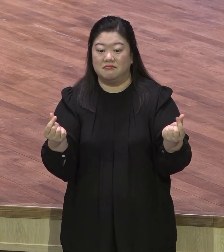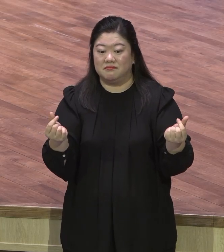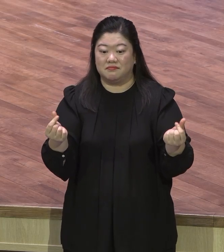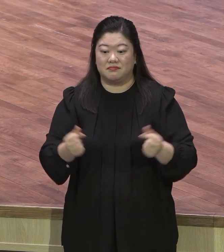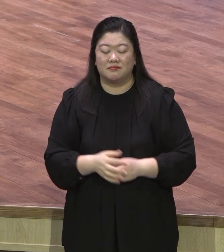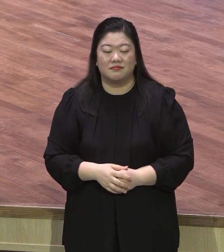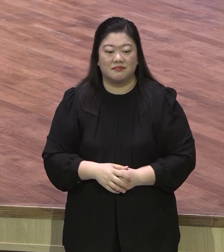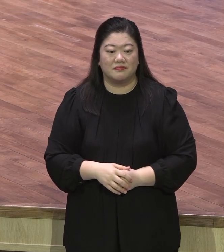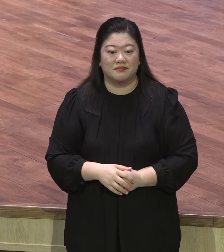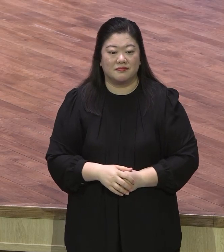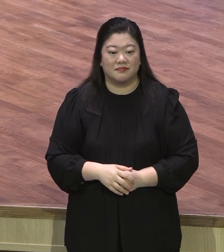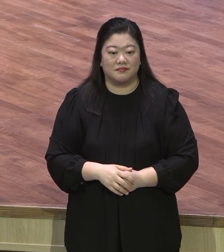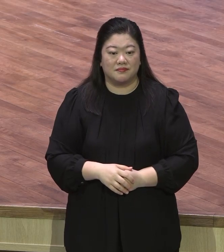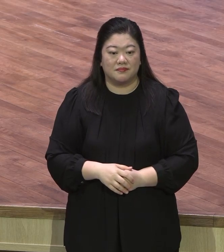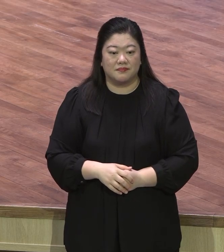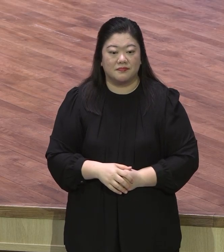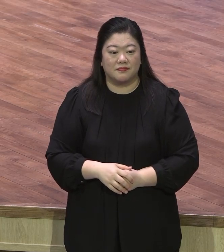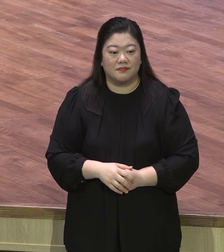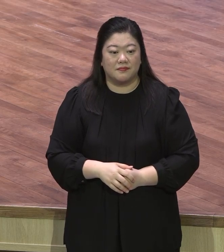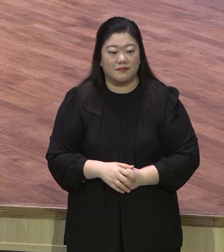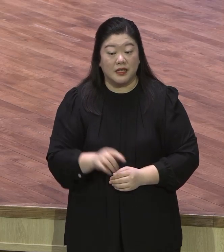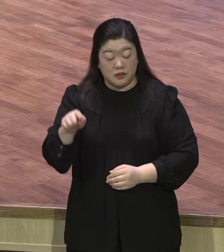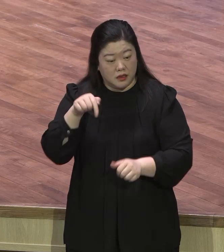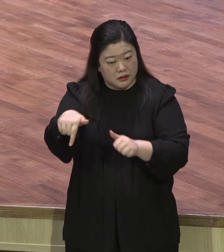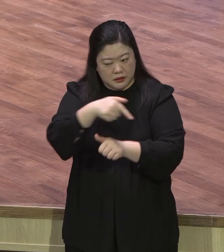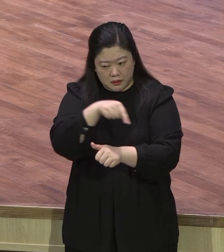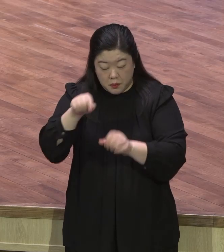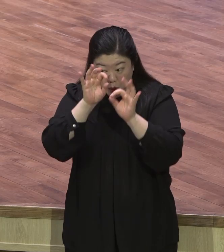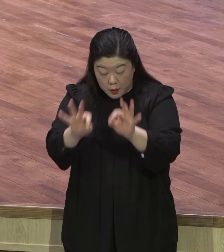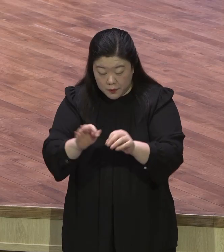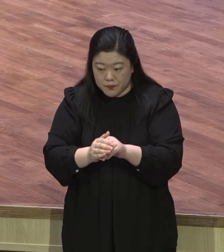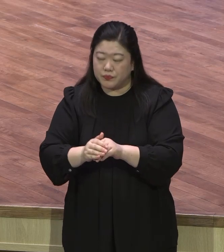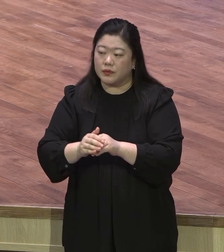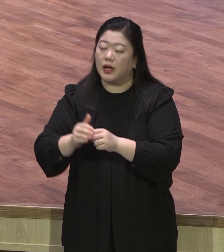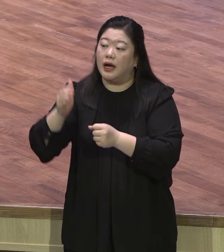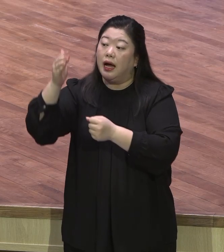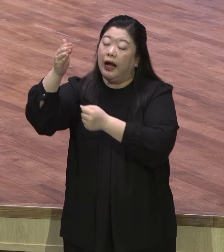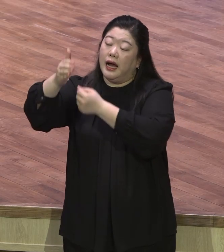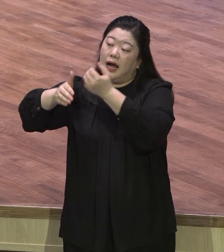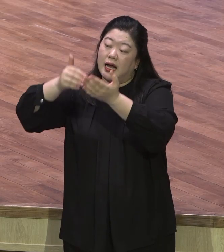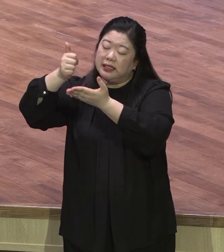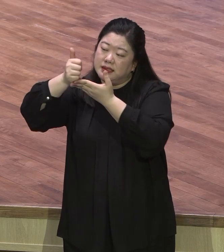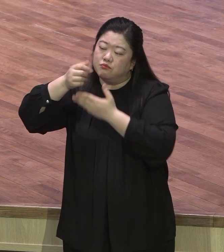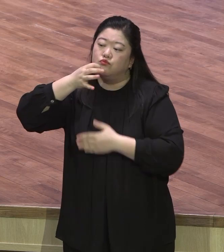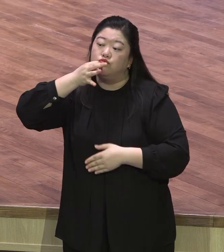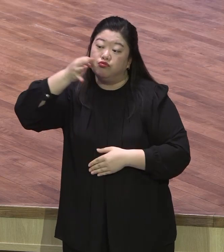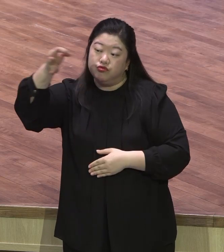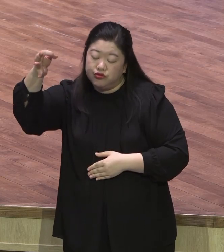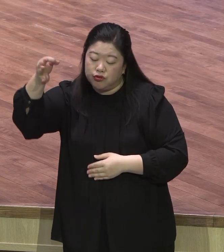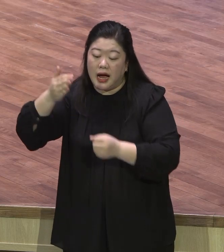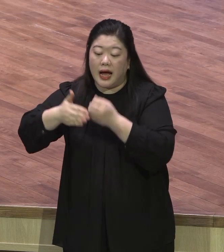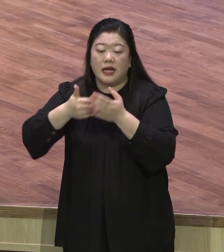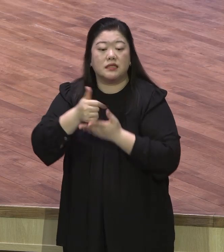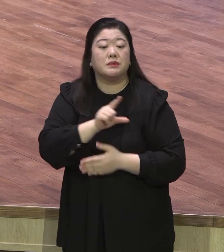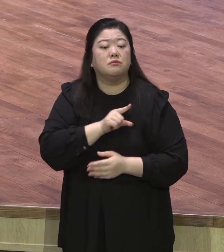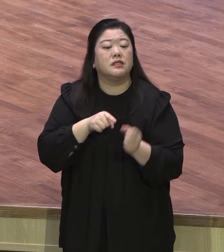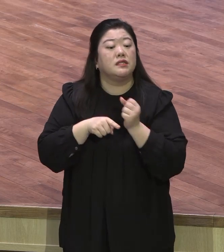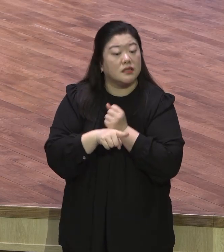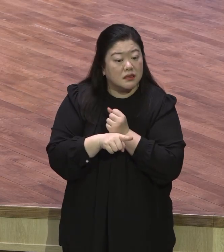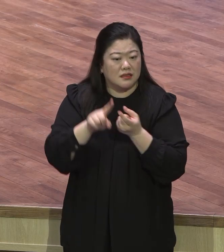이름이 중요한 거예요. 그러면 하나님은 어떤 이름을 가지셨고 그 이름에는 어떤 뜻이 담겨져 있는가.